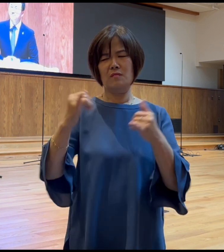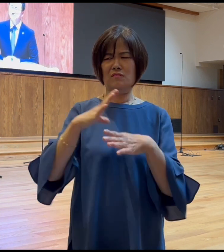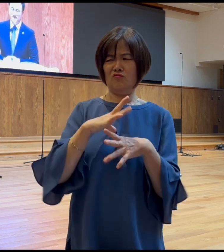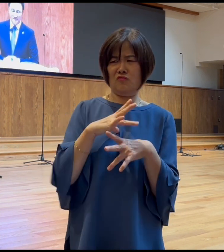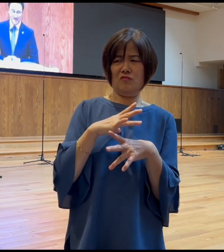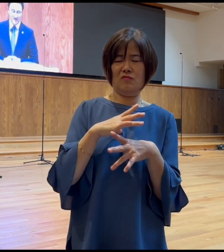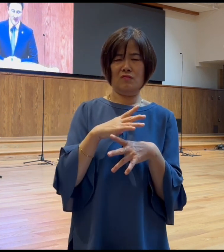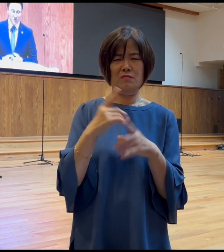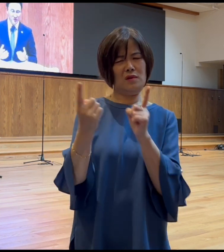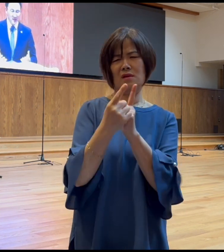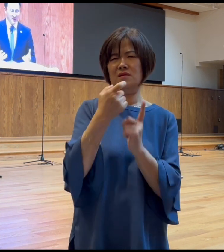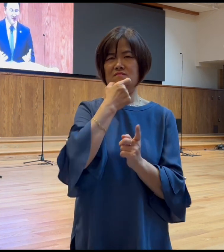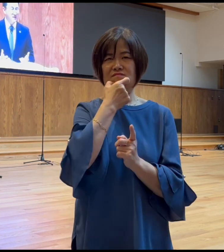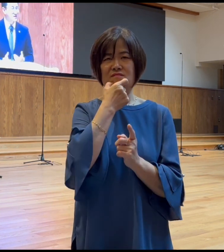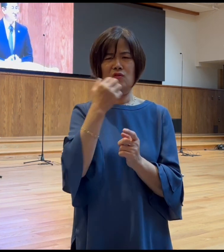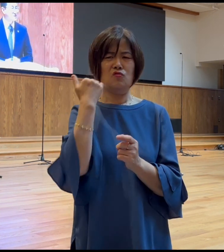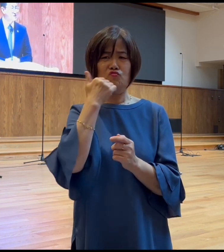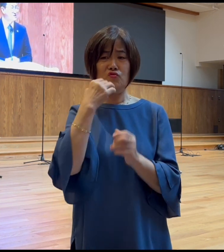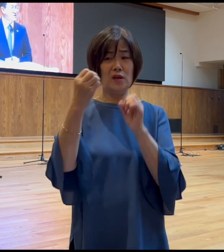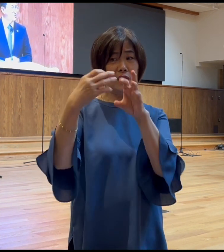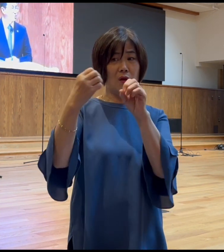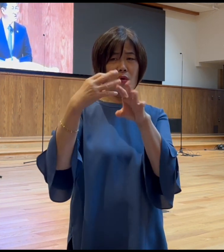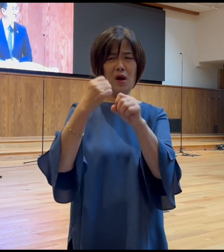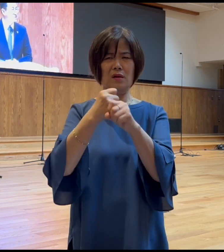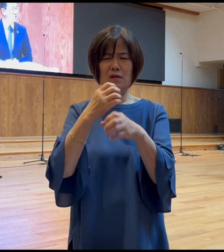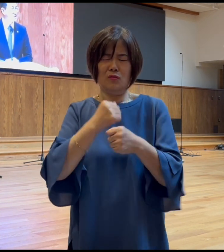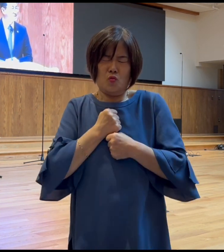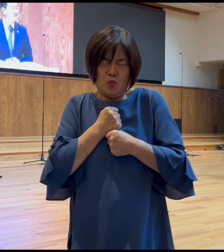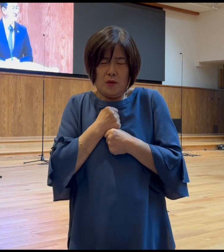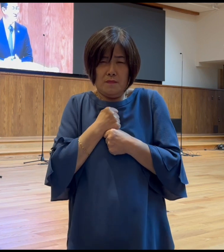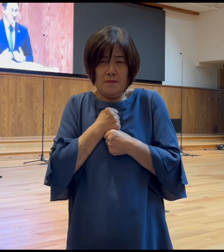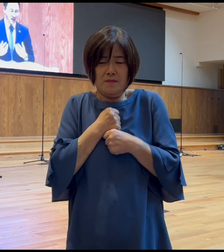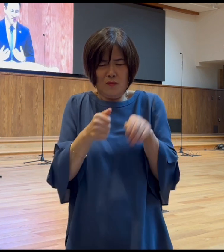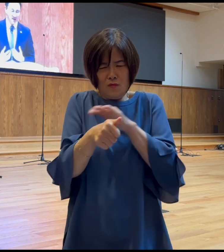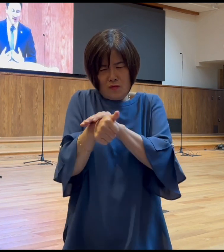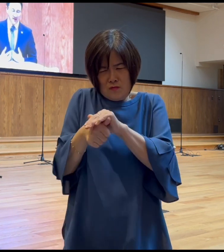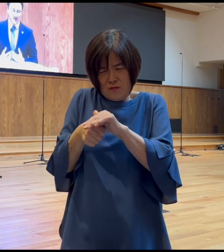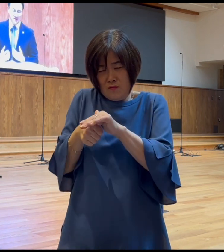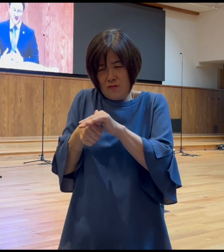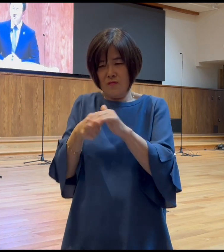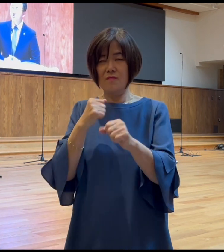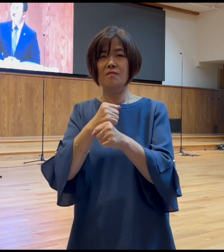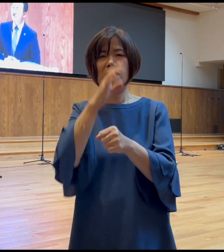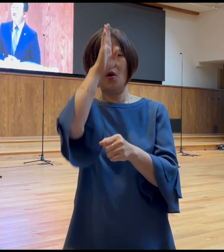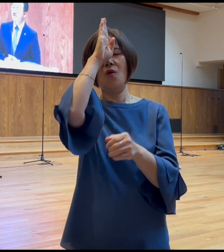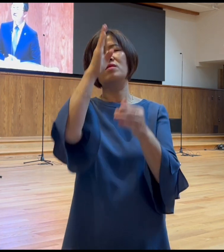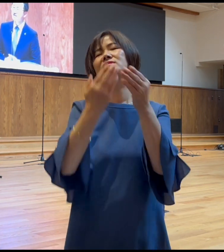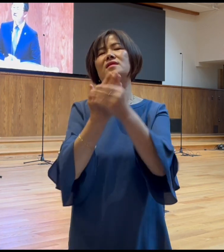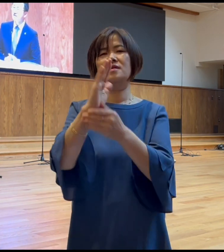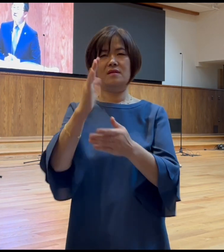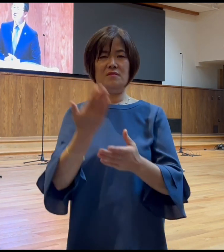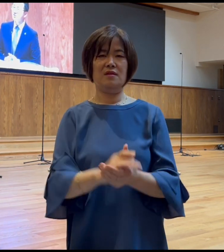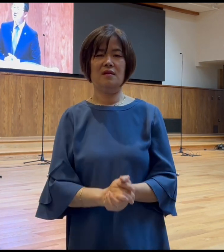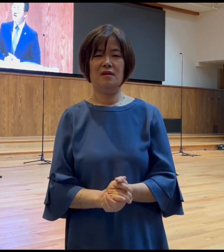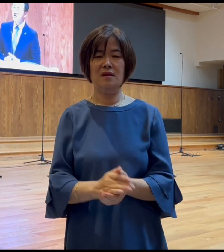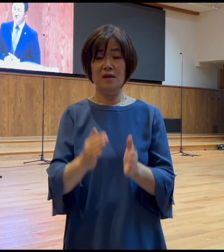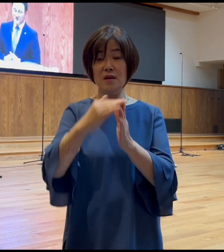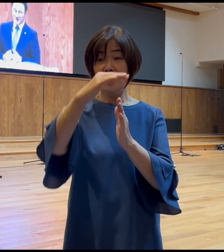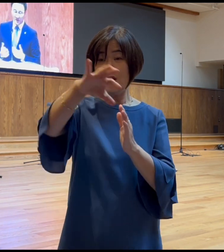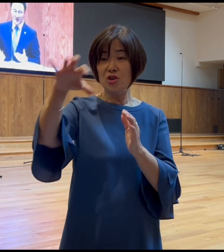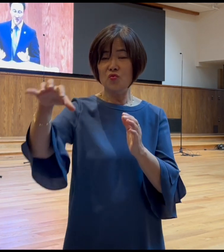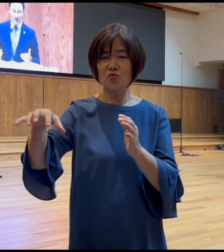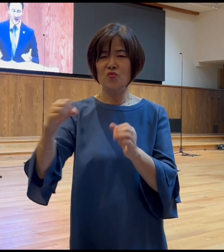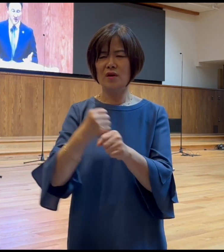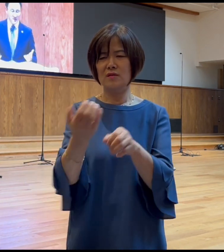두렵고 누군가와 대화하는 것이 조심스러워지는 트라우마가 생기는 것이죠.